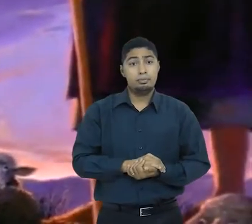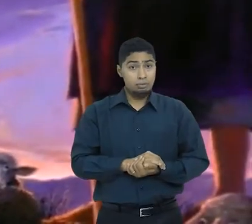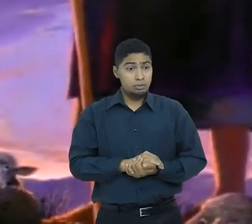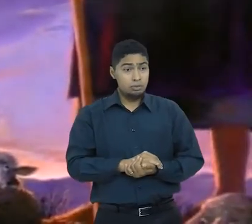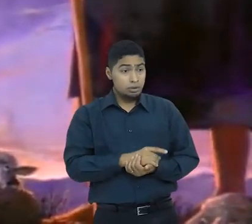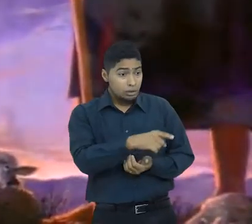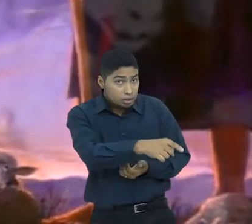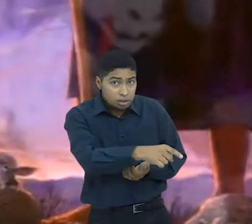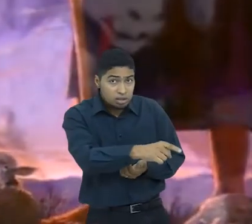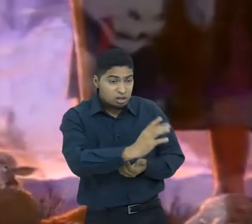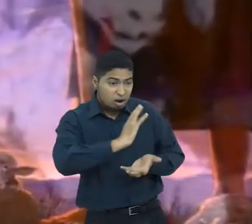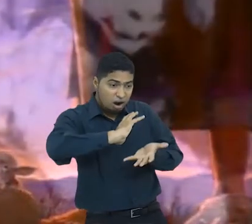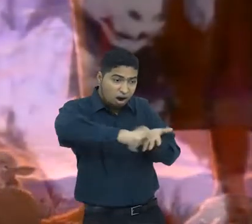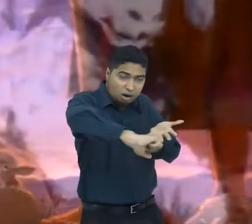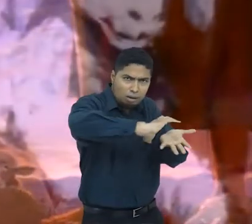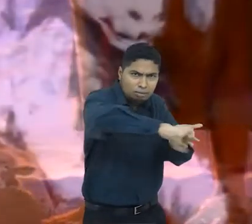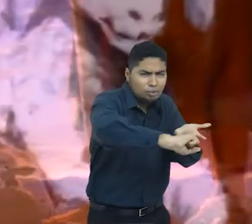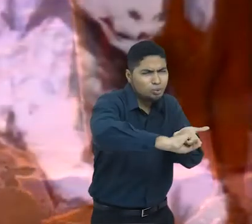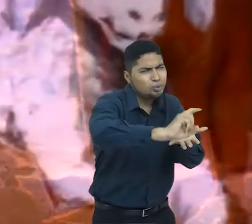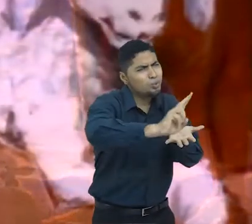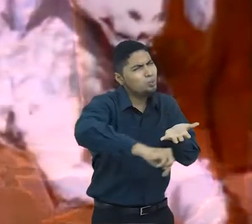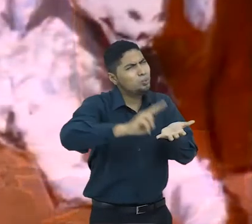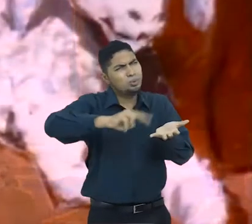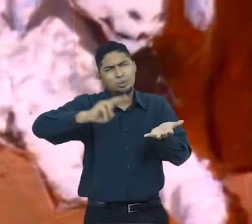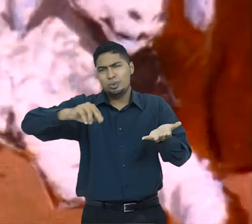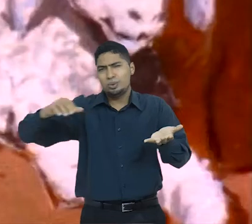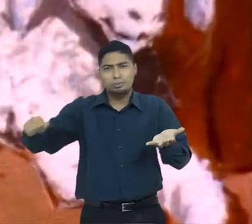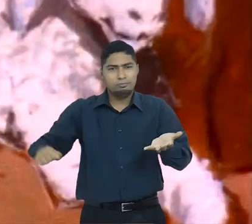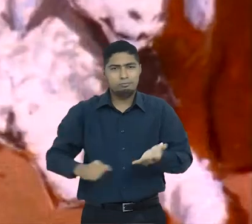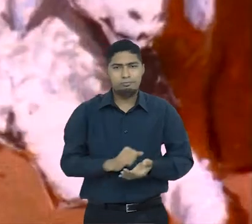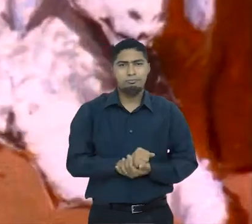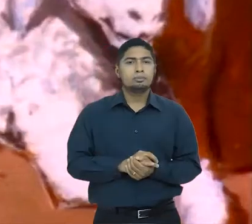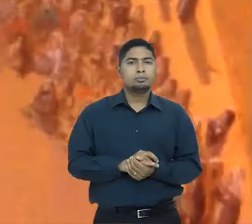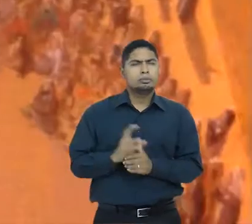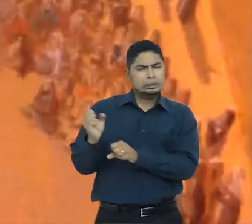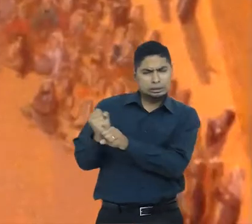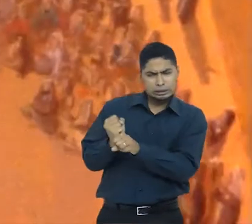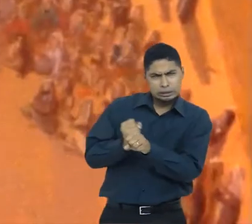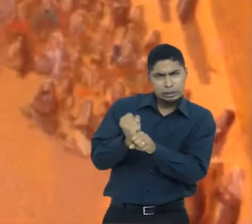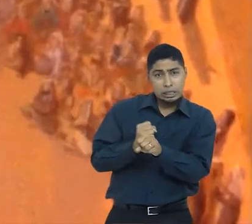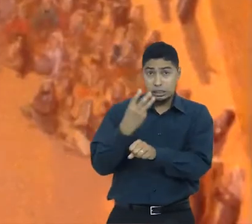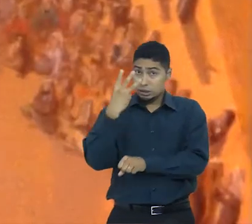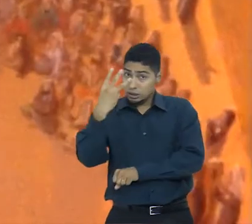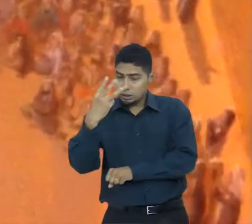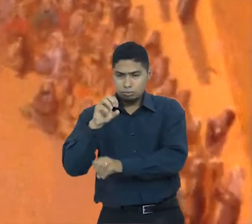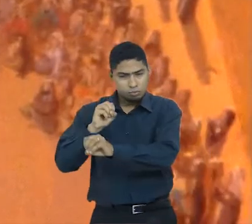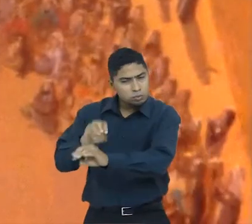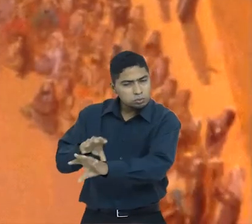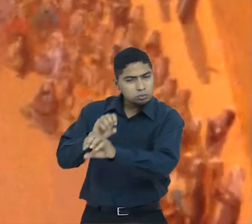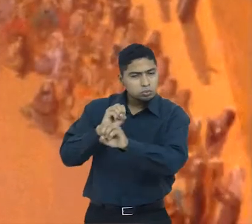e ninguém jamais as arrancará de minhas mãos. Depois de passar 3 anos ensinando